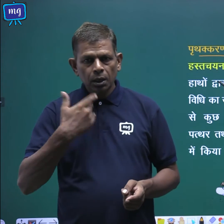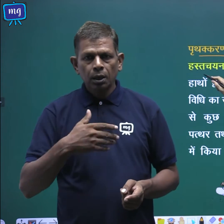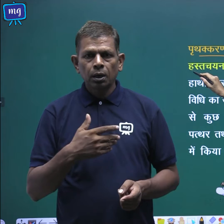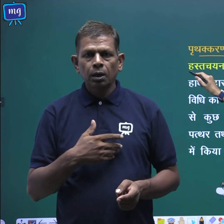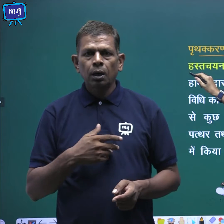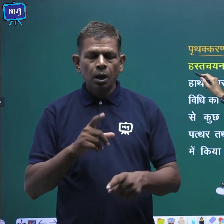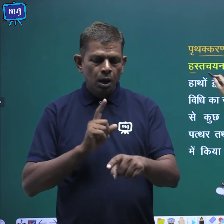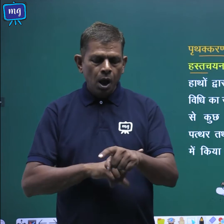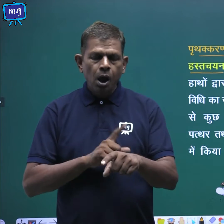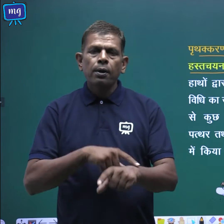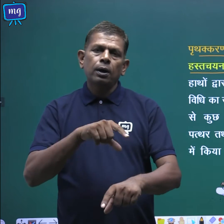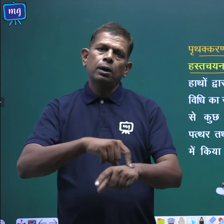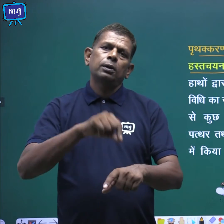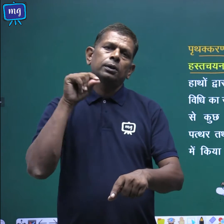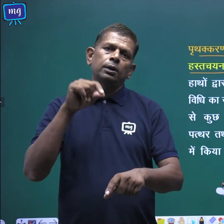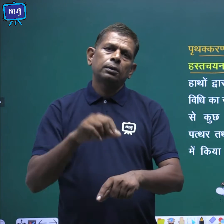हस्तचयन,